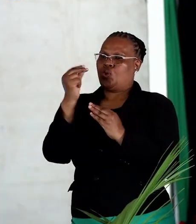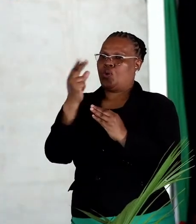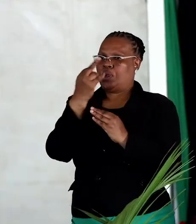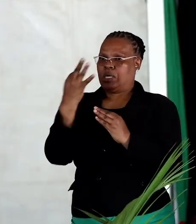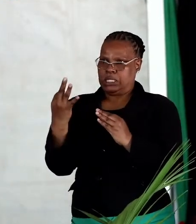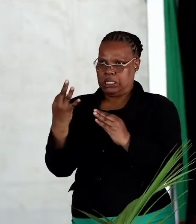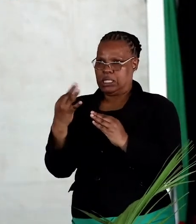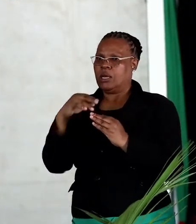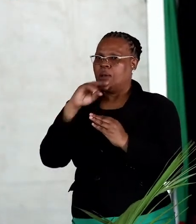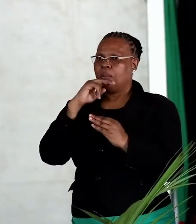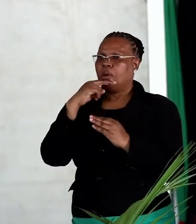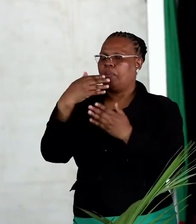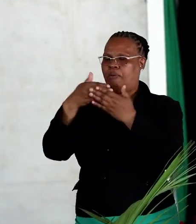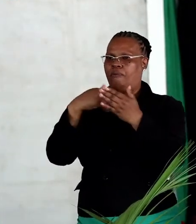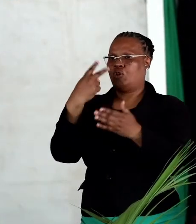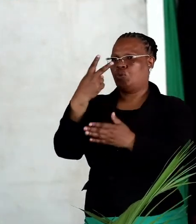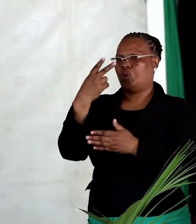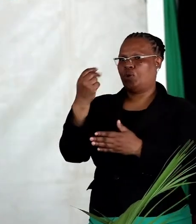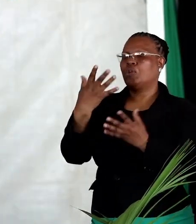of the